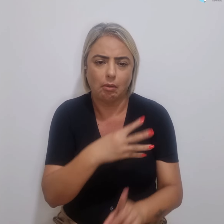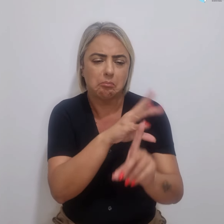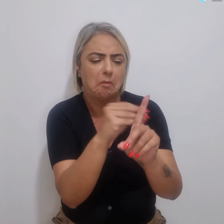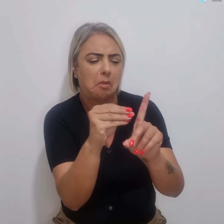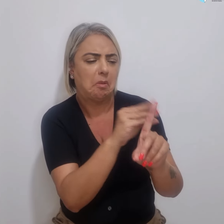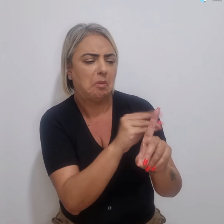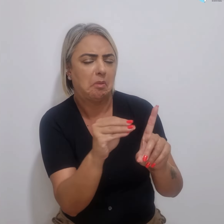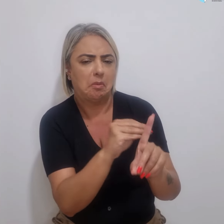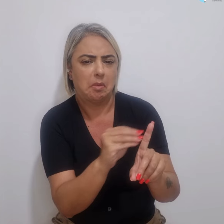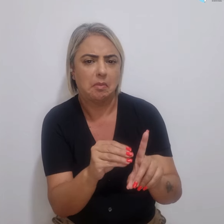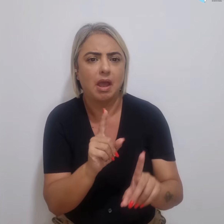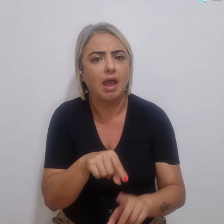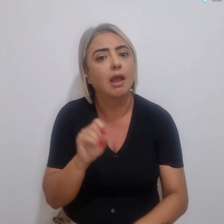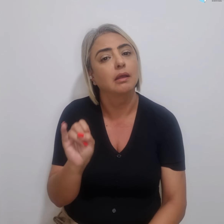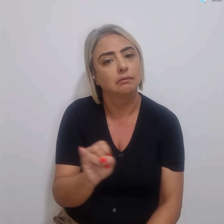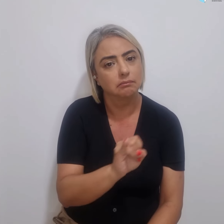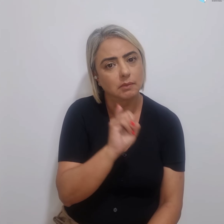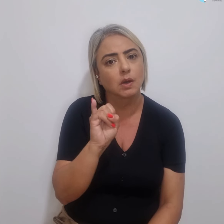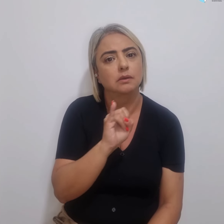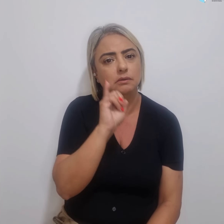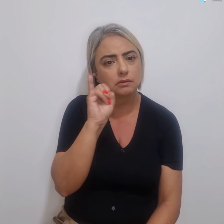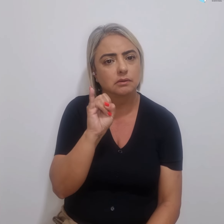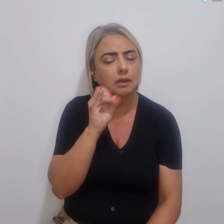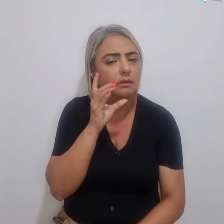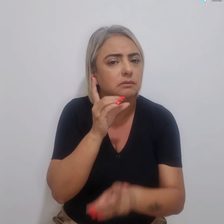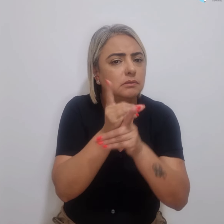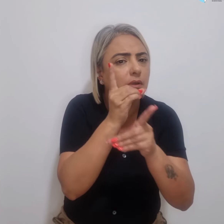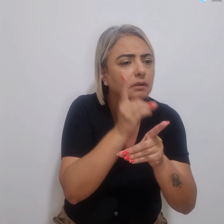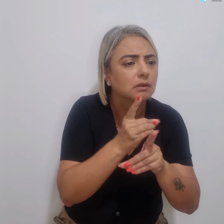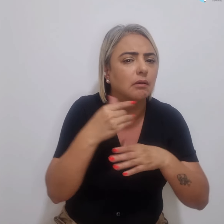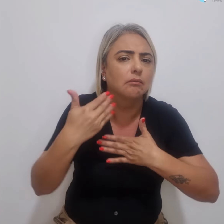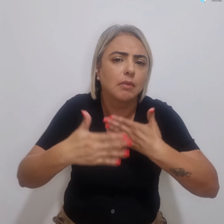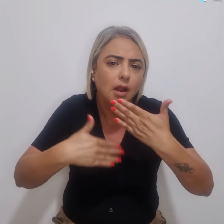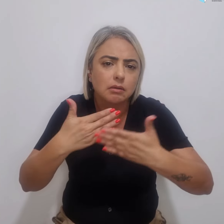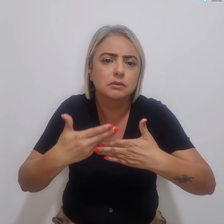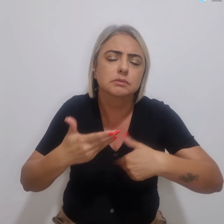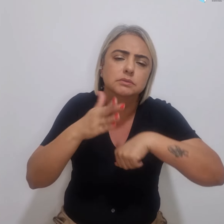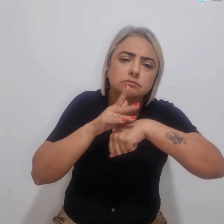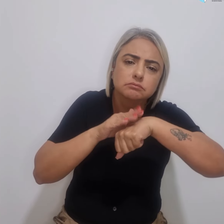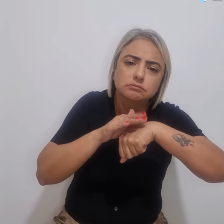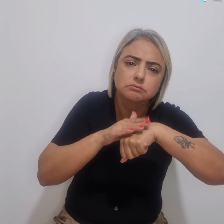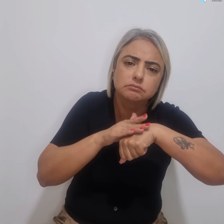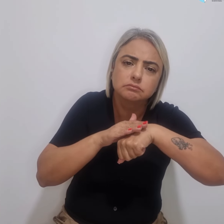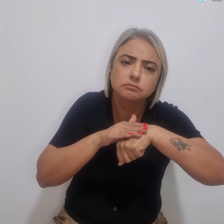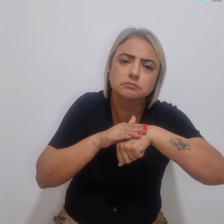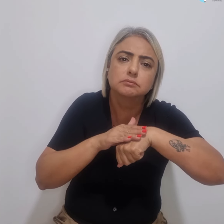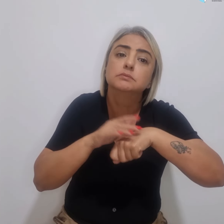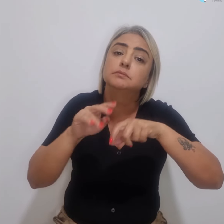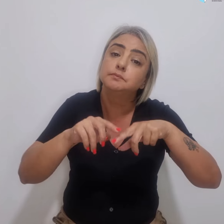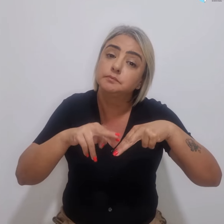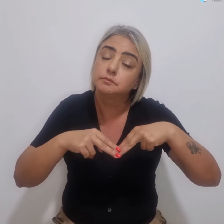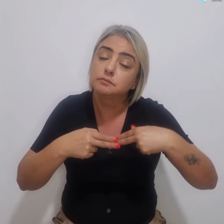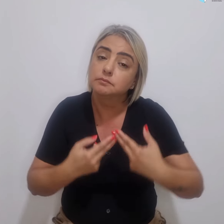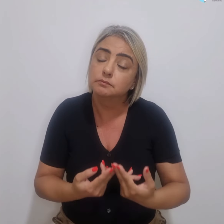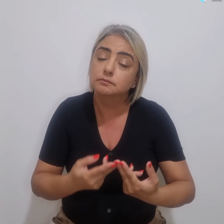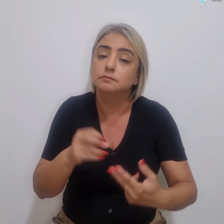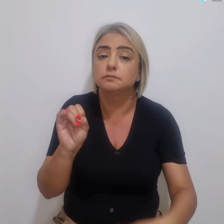É muito importante identificar o processo de adoecimento. Por isso, a importância da